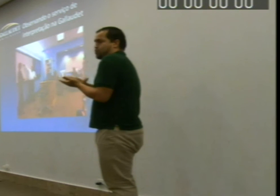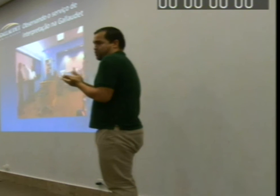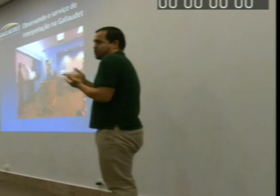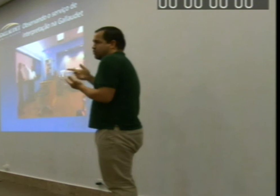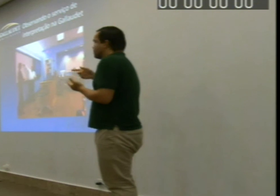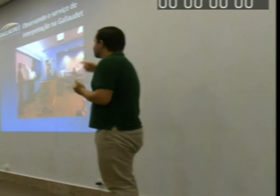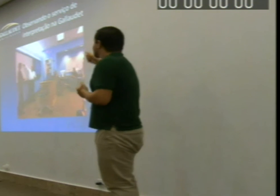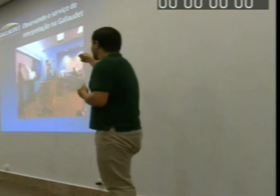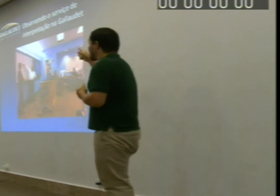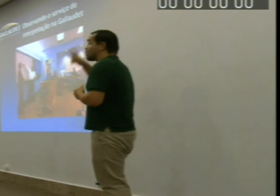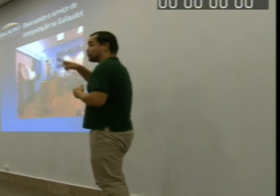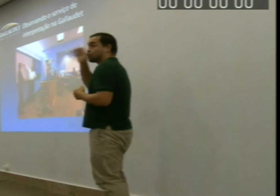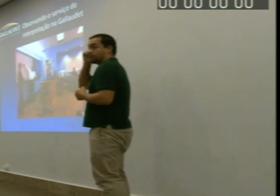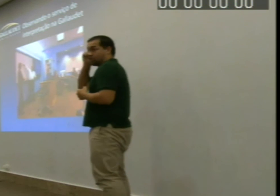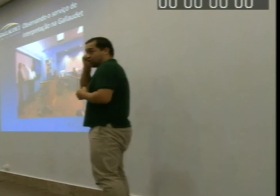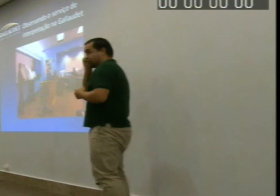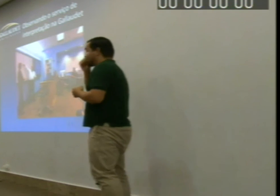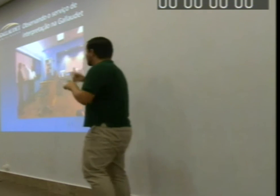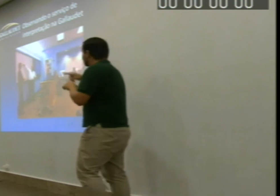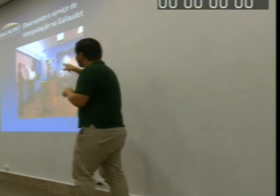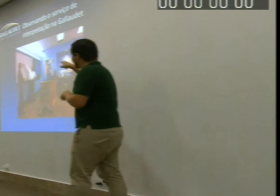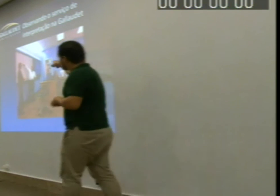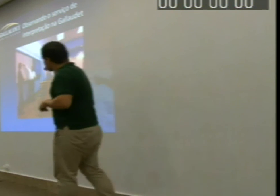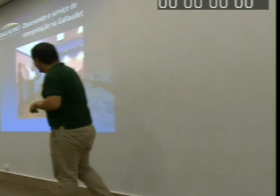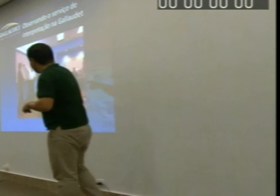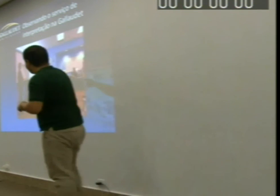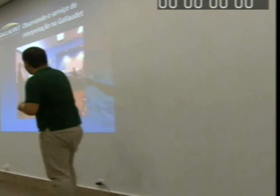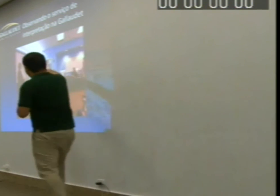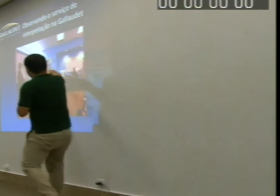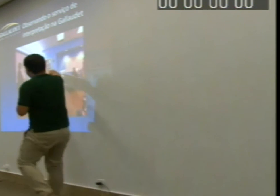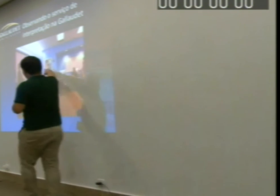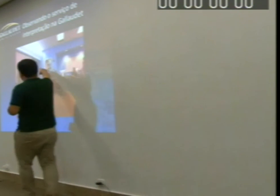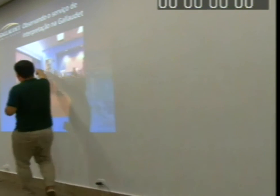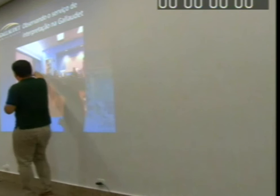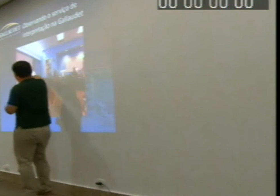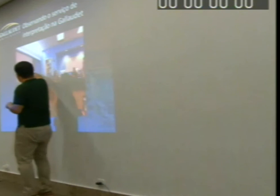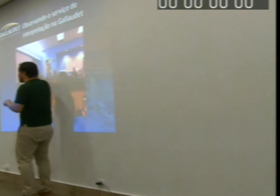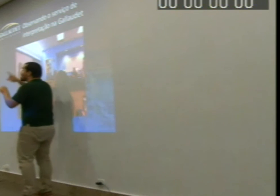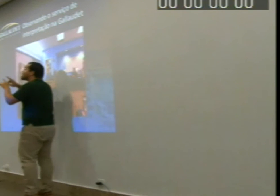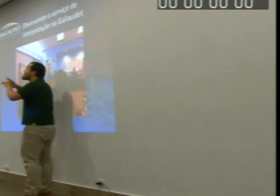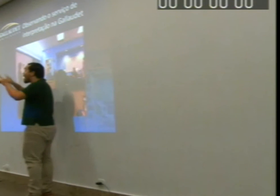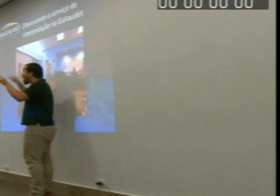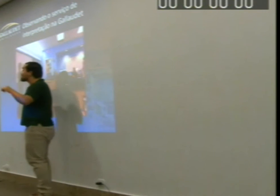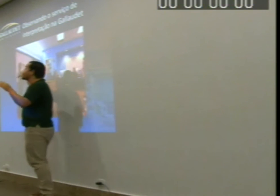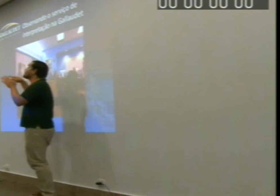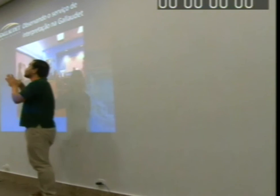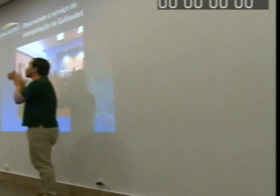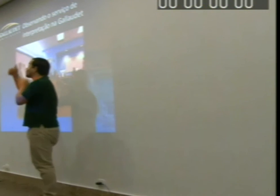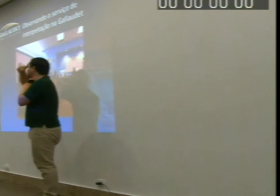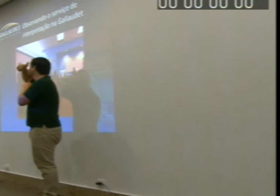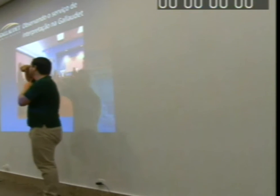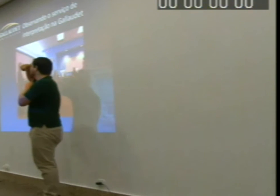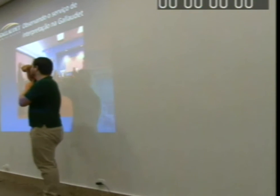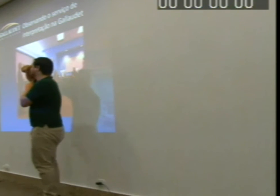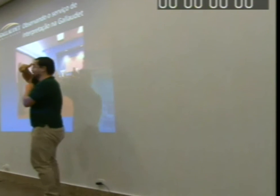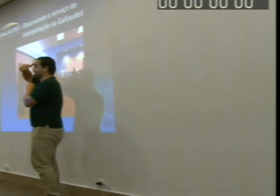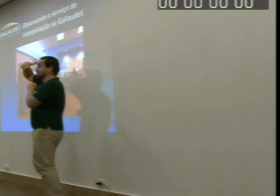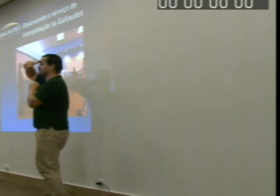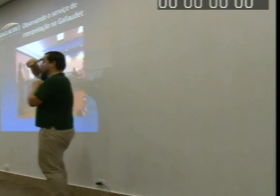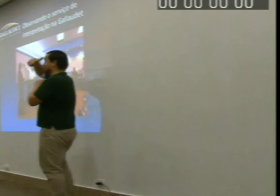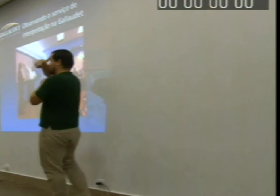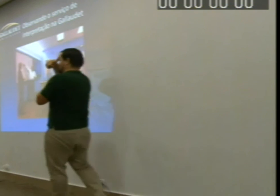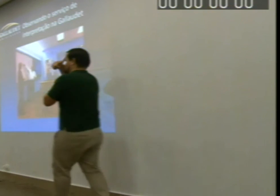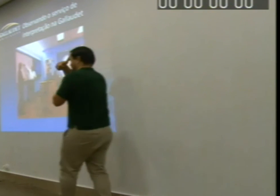líu a língua de sinais então por isso tem um intérprete tem um ouvinte tem um professor que é ouvinte mas ele é